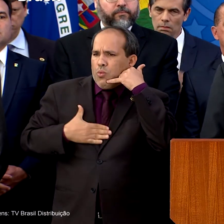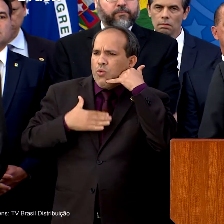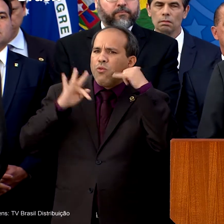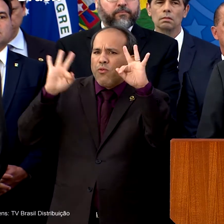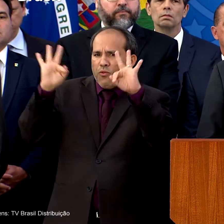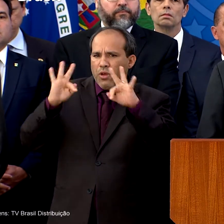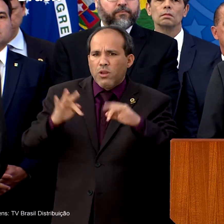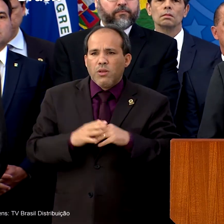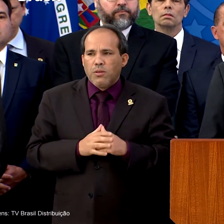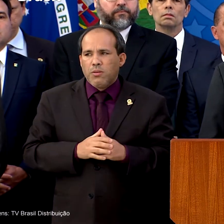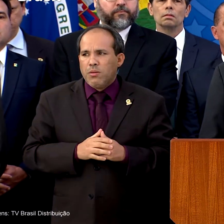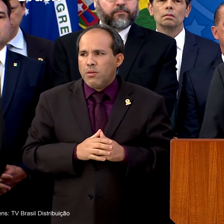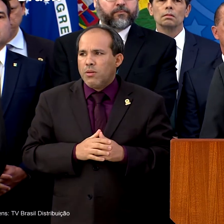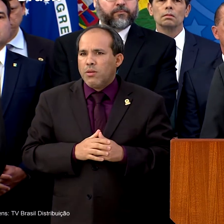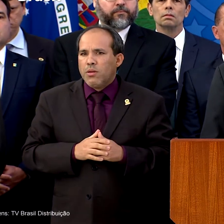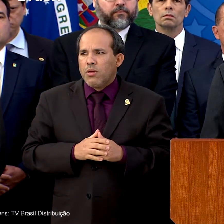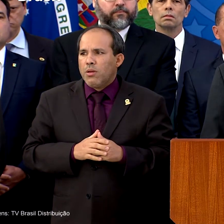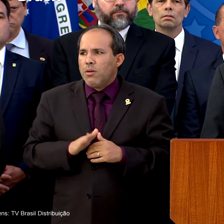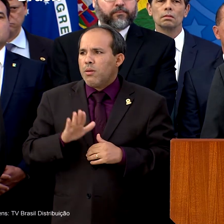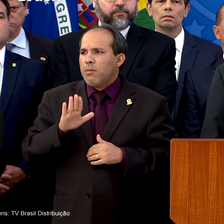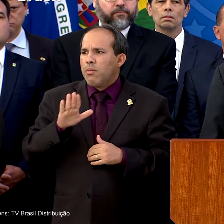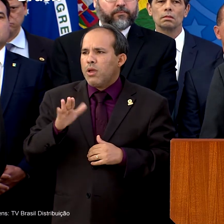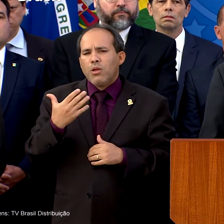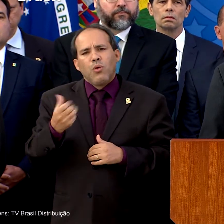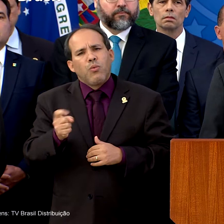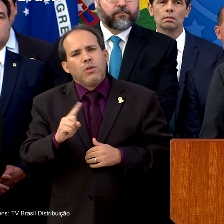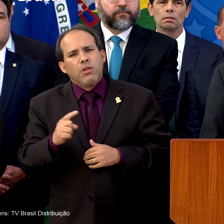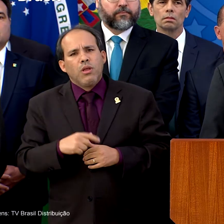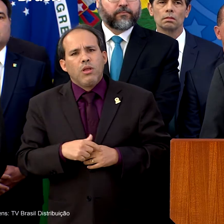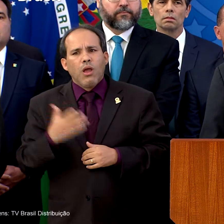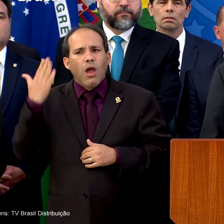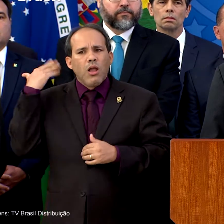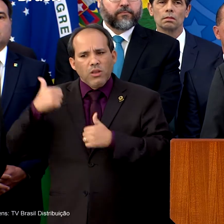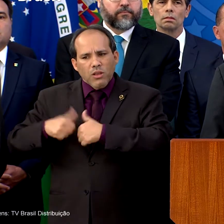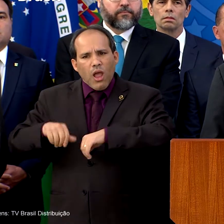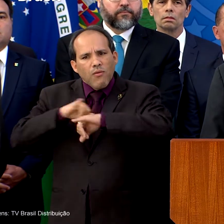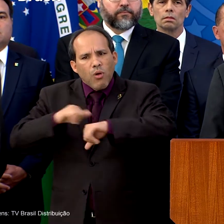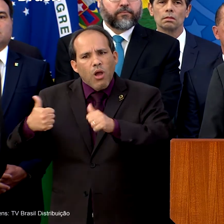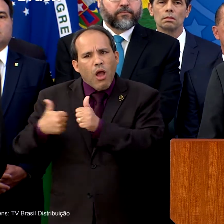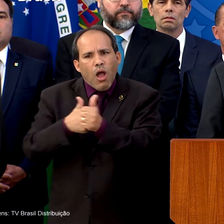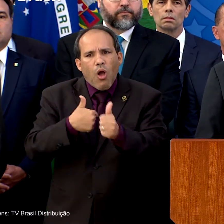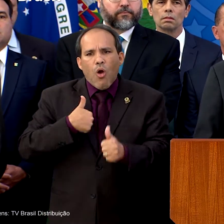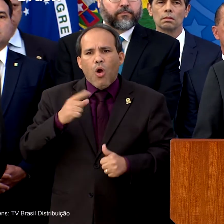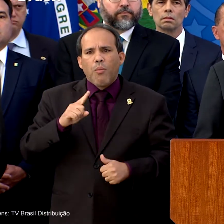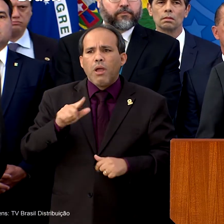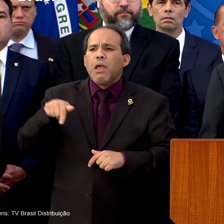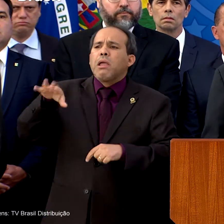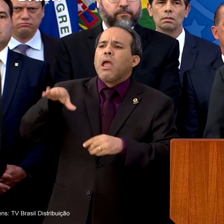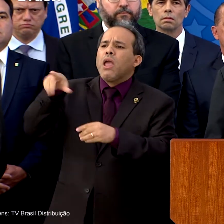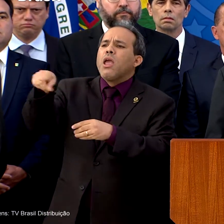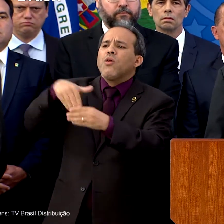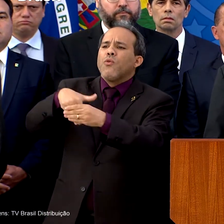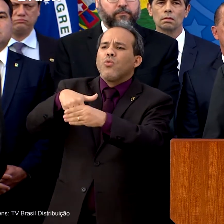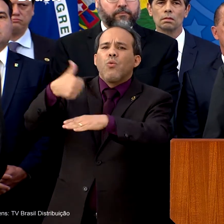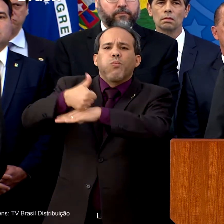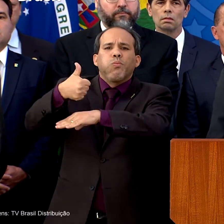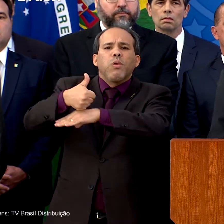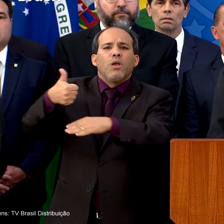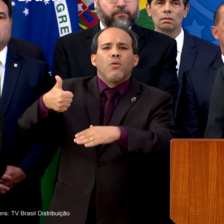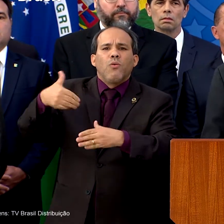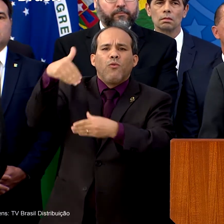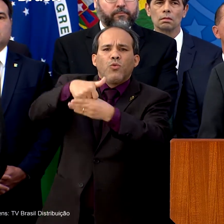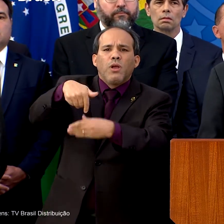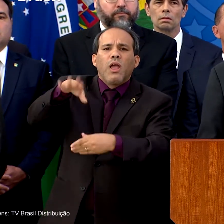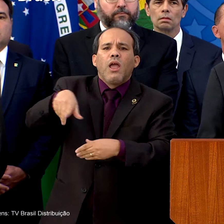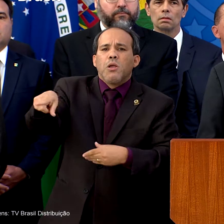aí e ele não esteve comigo durante a campanha eu não sei que ele votou no primeiro turno e nem